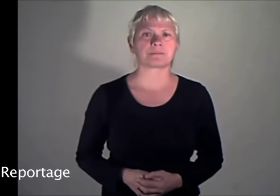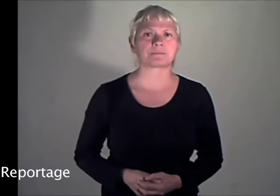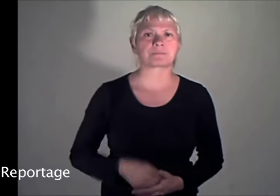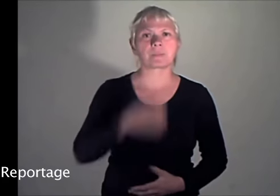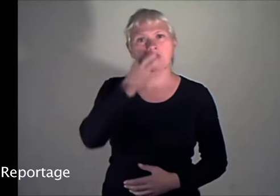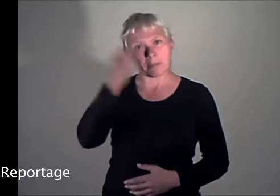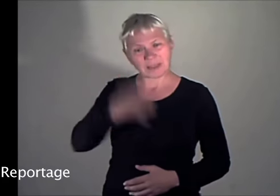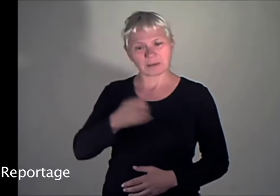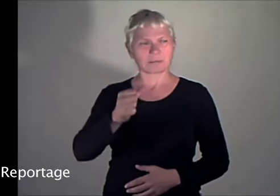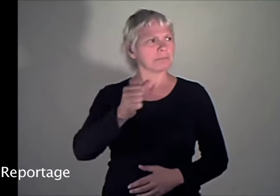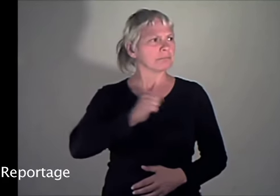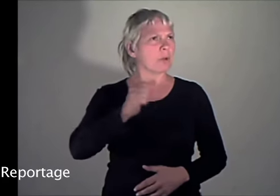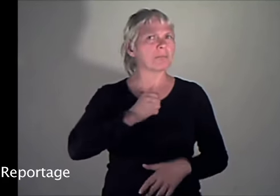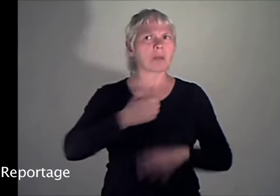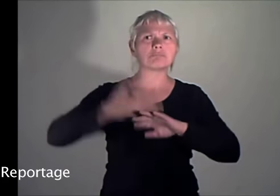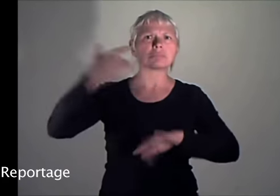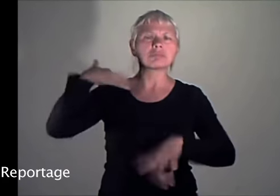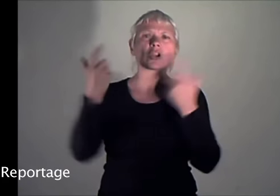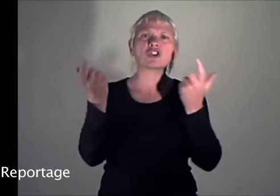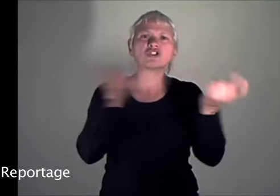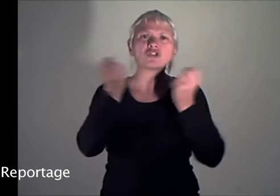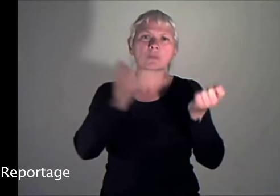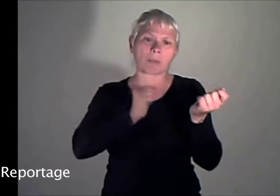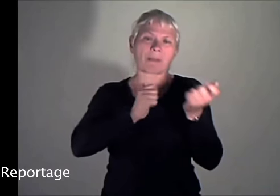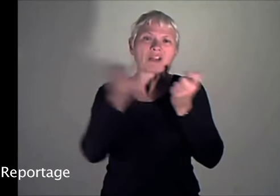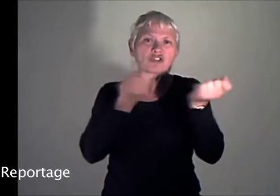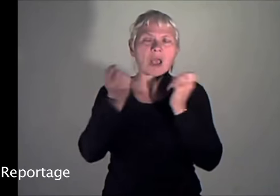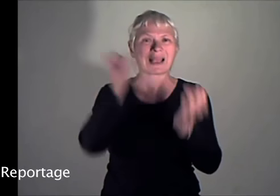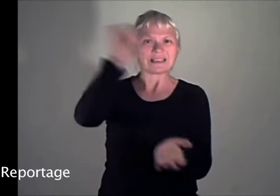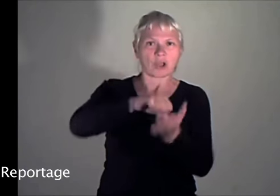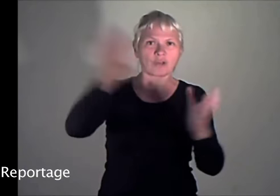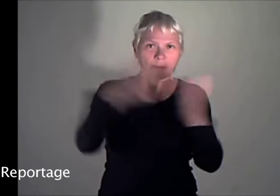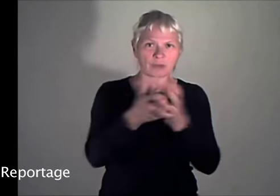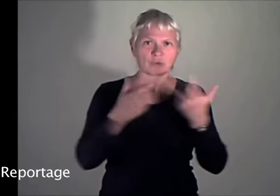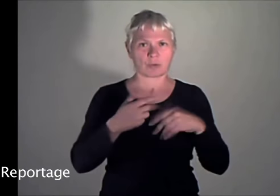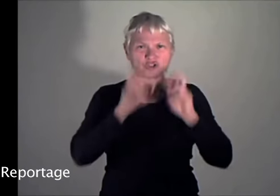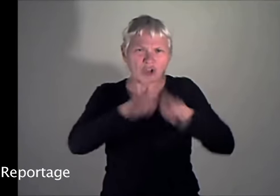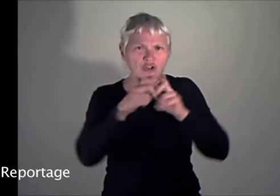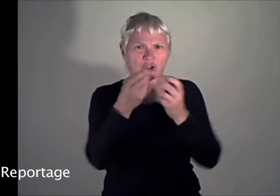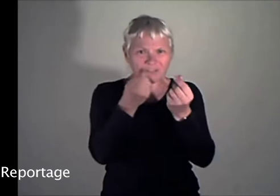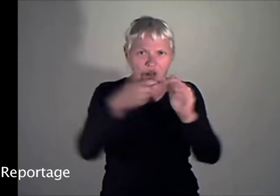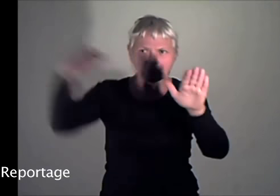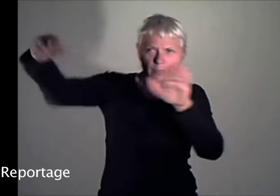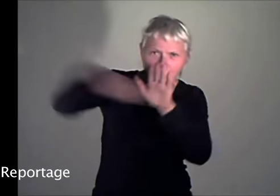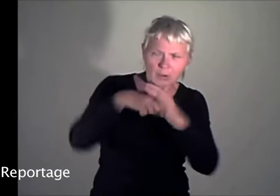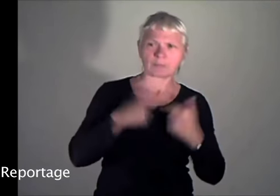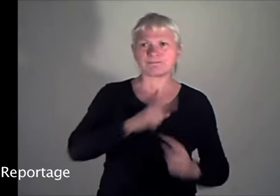première. Patrick. J'ai géré moi-même un centre de formation il y a quelques temps et donc je cherchais des financements. Donc j'ai rencontré un certain